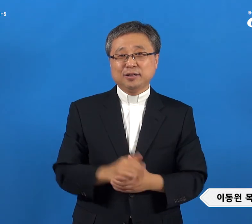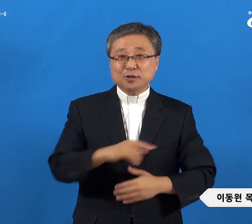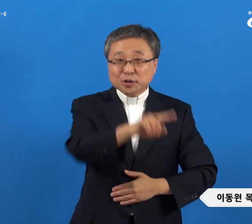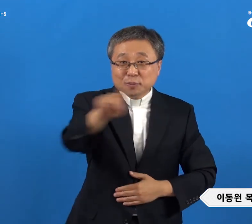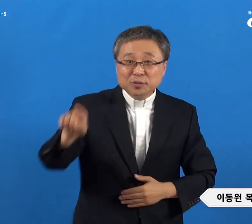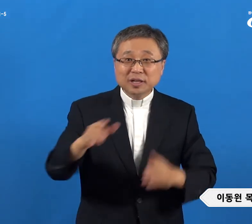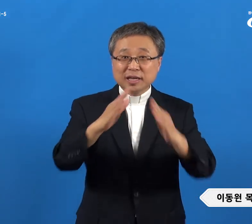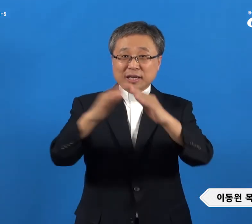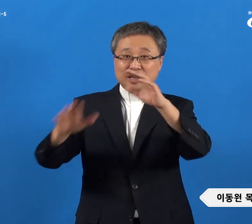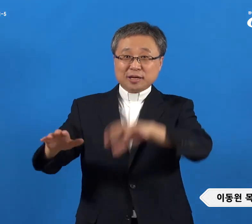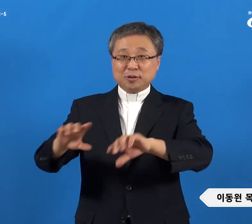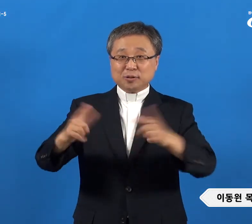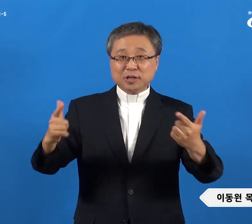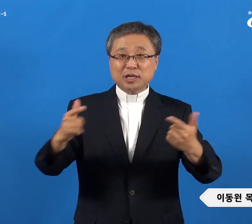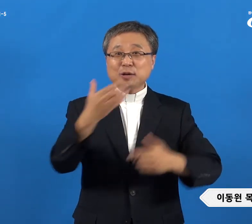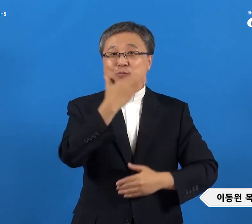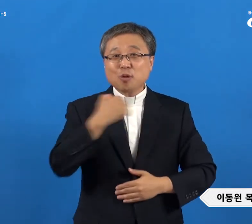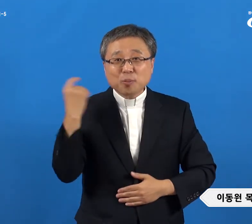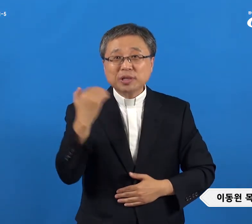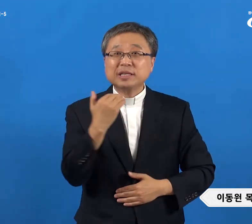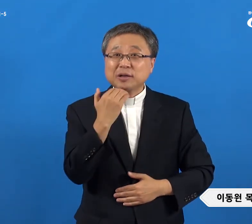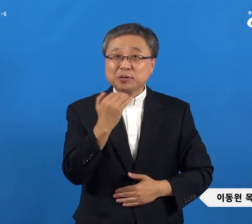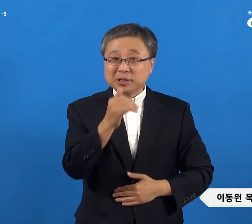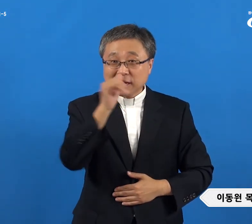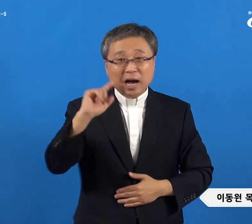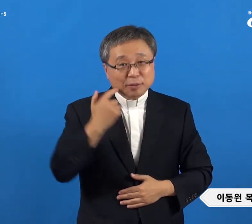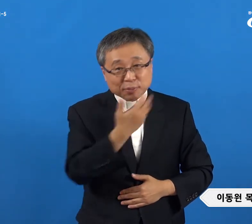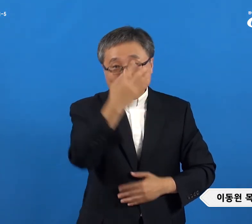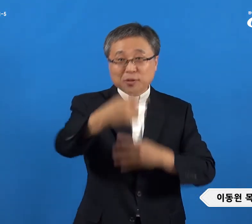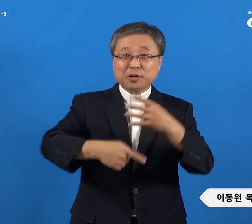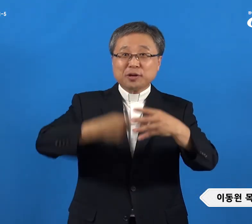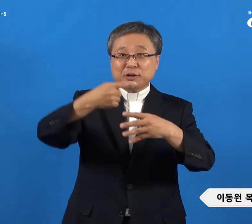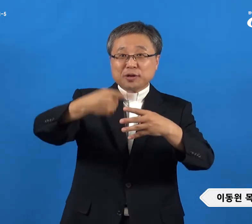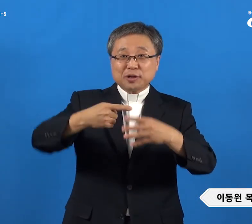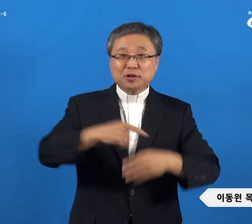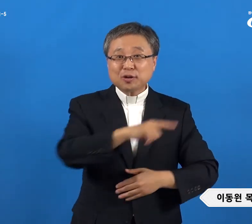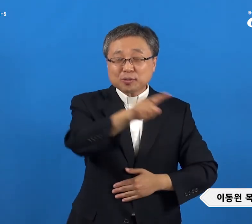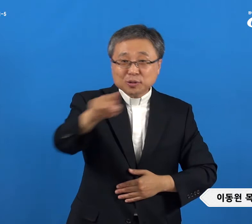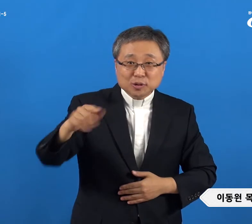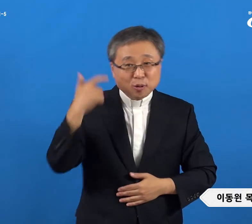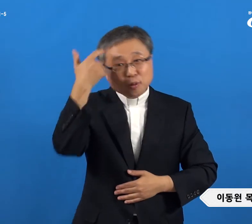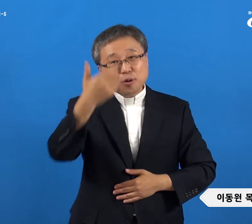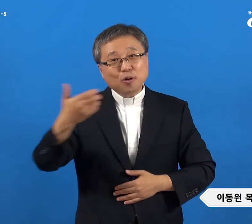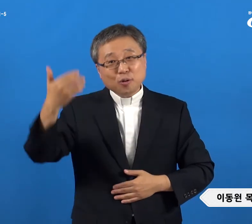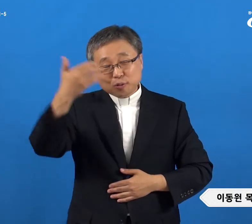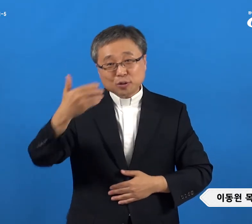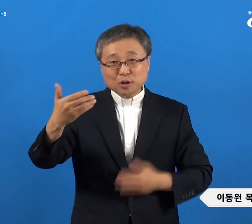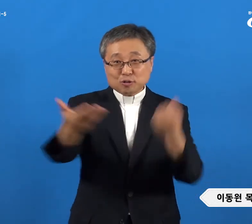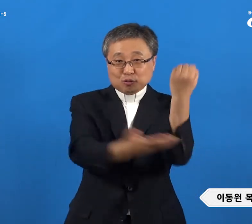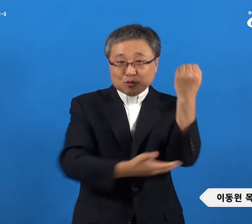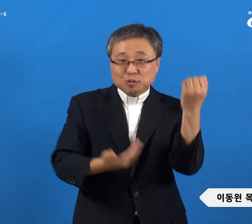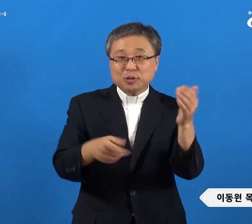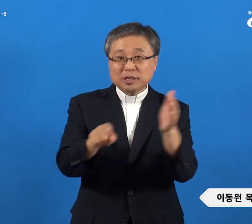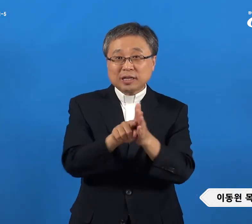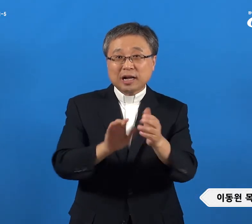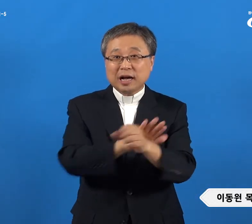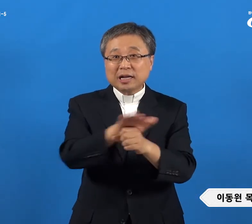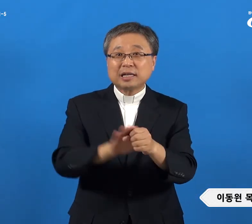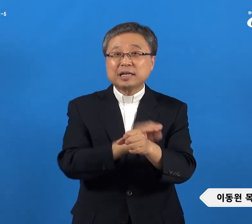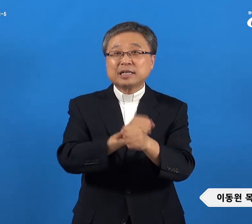여러분의 이웃들이 이 복음을 기다리고 있는 아름다운 계절, 영혼의 주수를 위해 사랑하는 친구에게